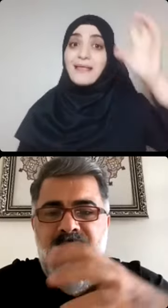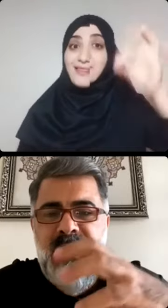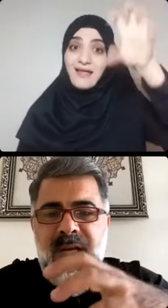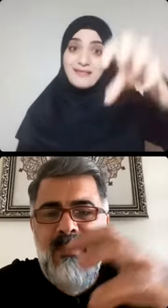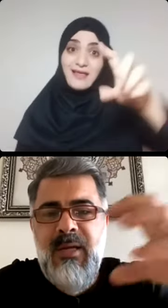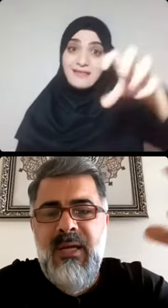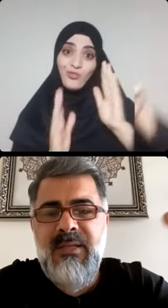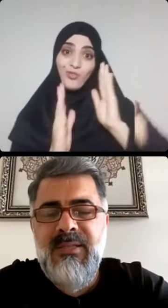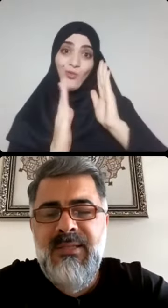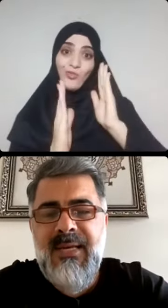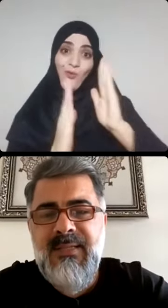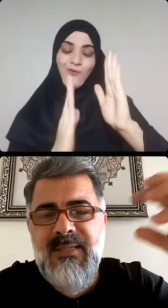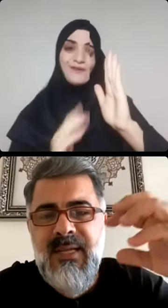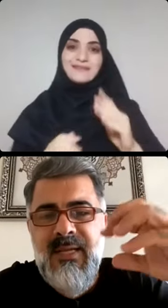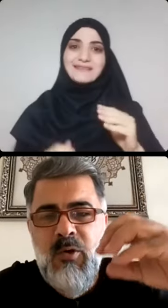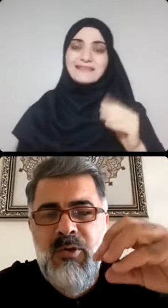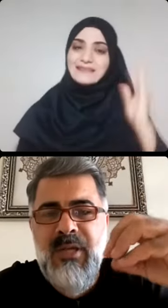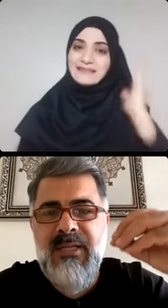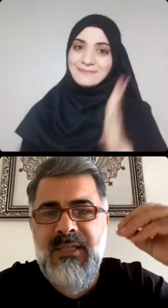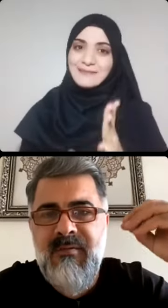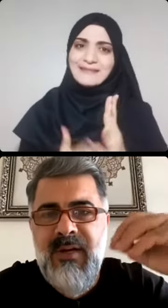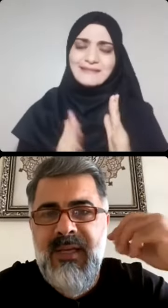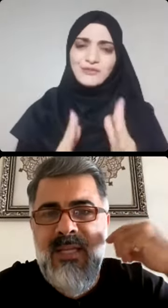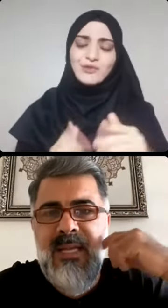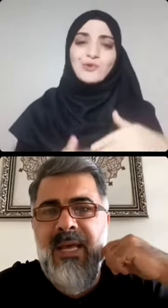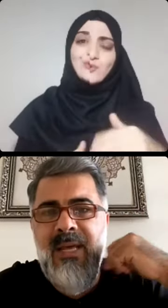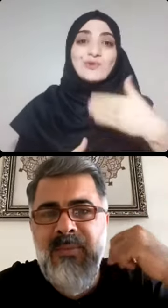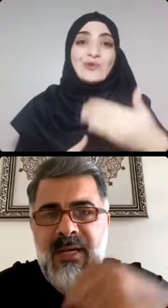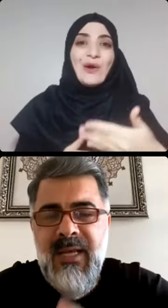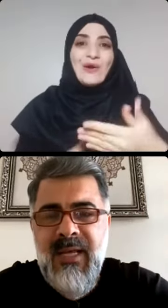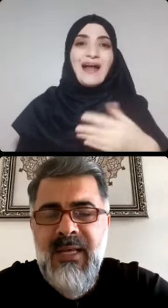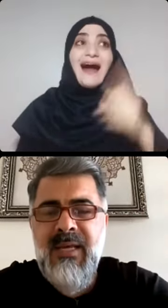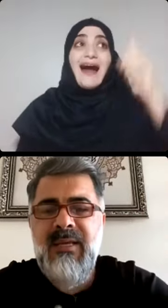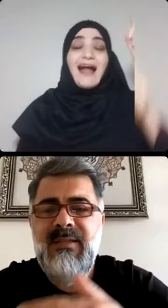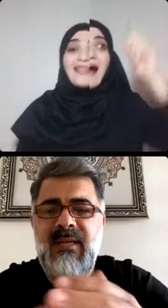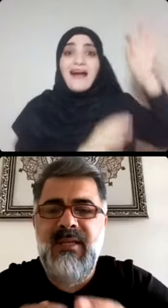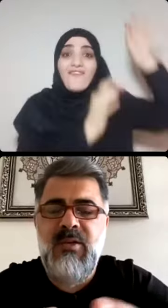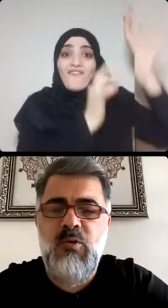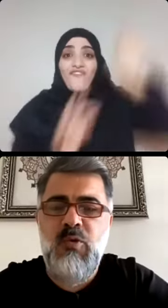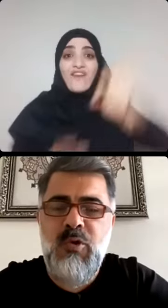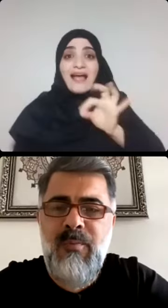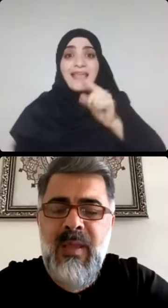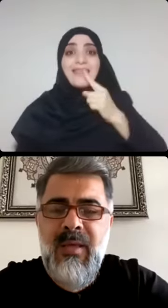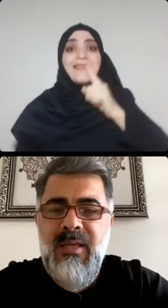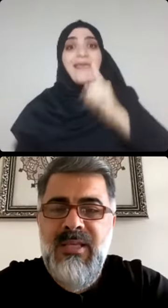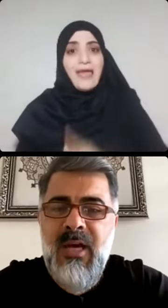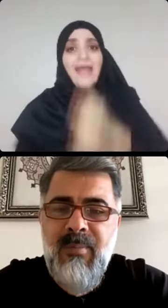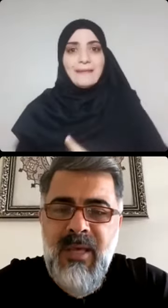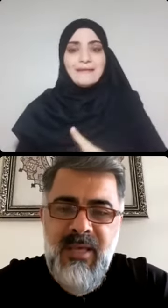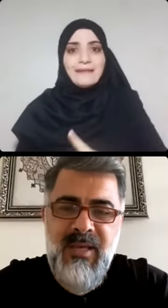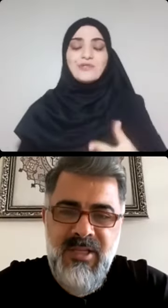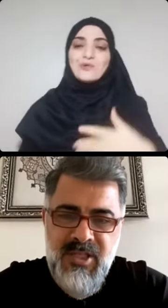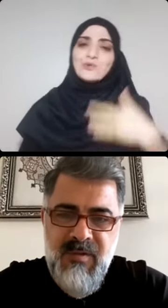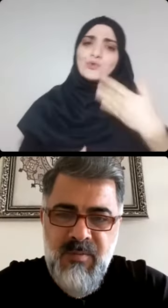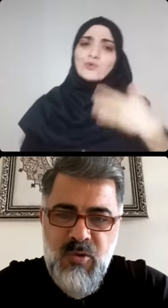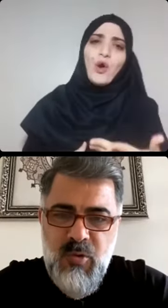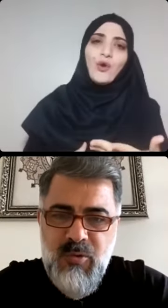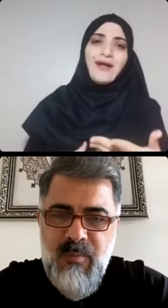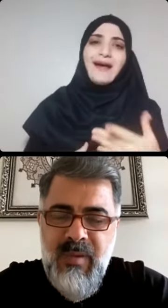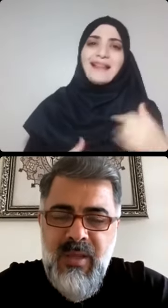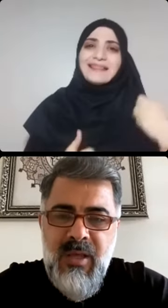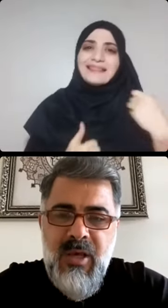sonrasında Cenab-ı Allah'ın kendisine gönderdiği vahiy ile, emirle tekrar yüzünü Kabe'ye